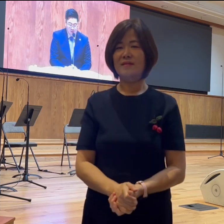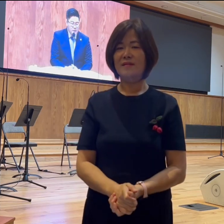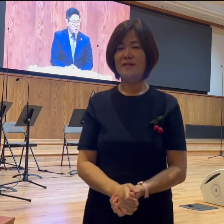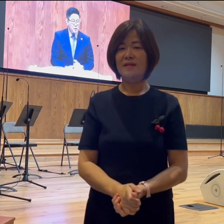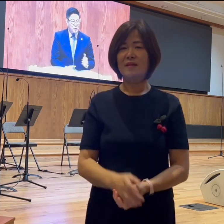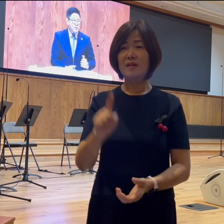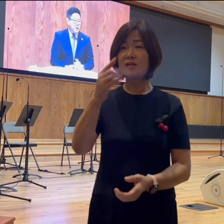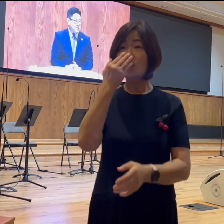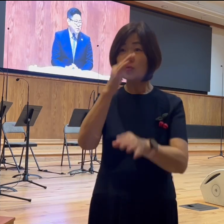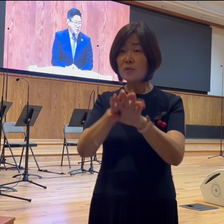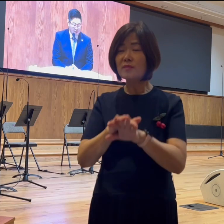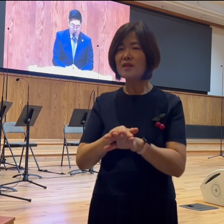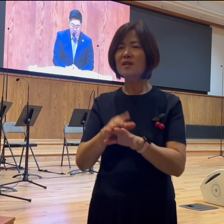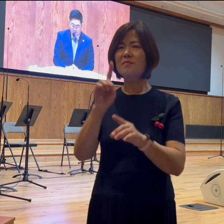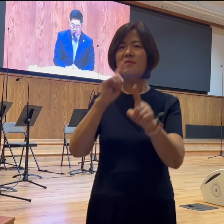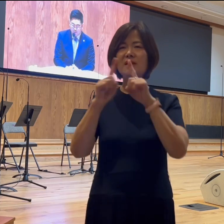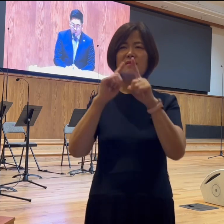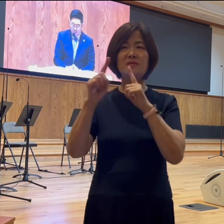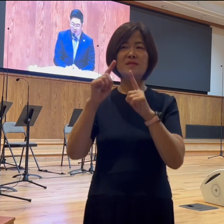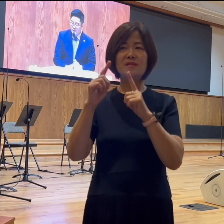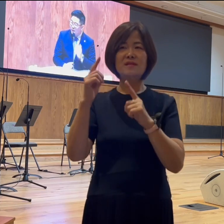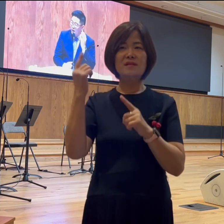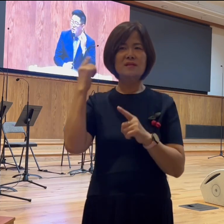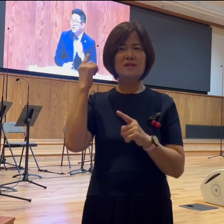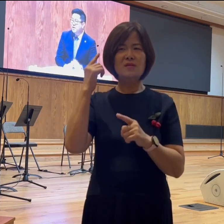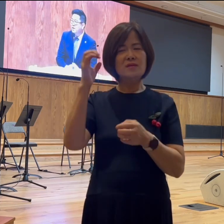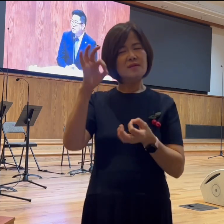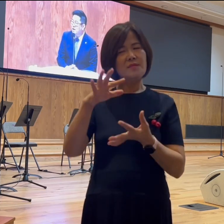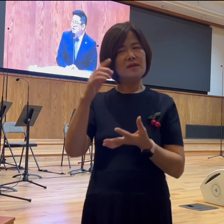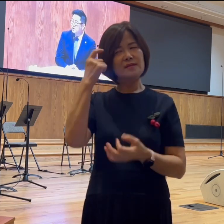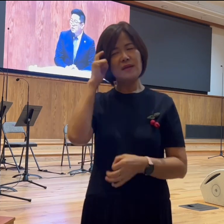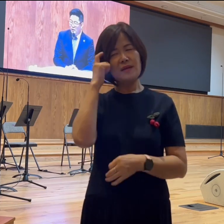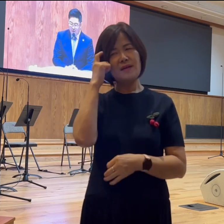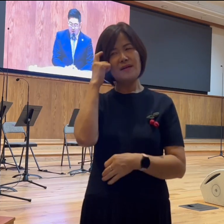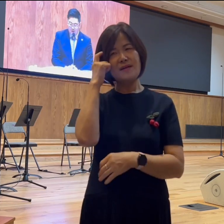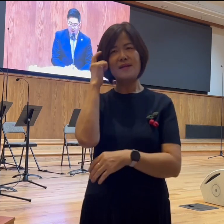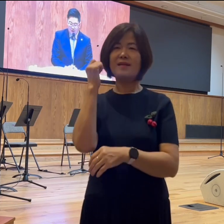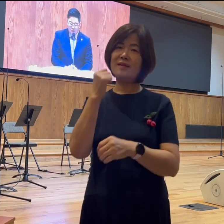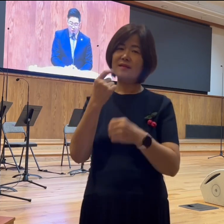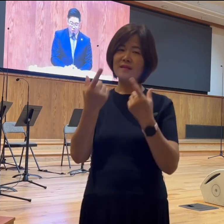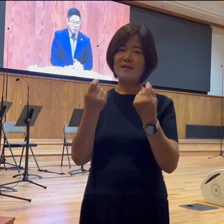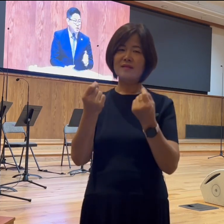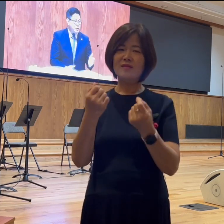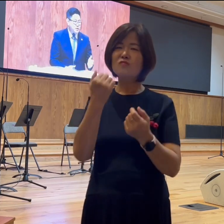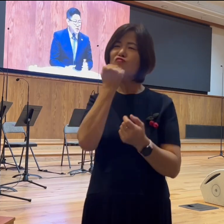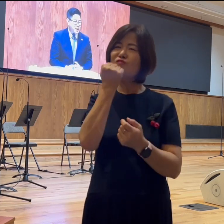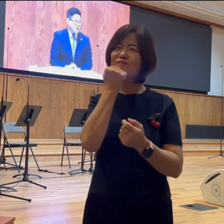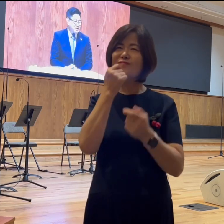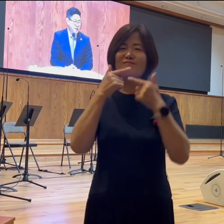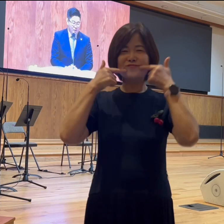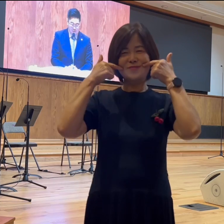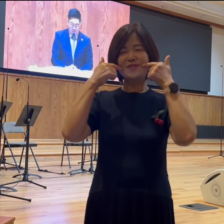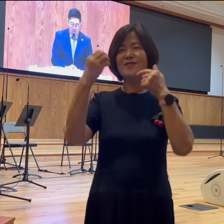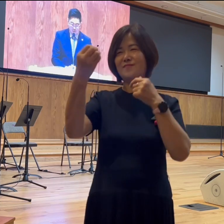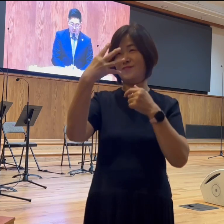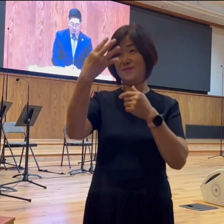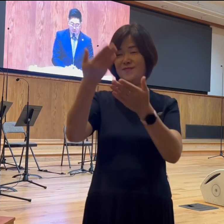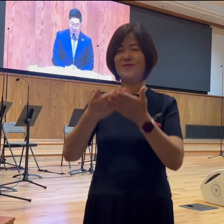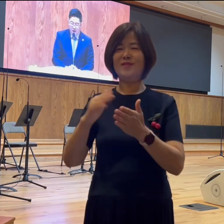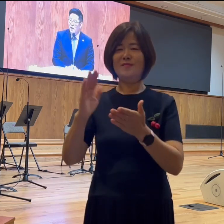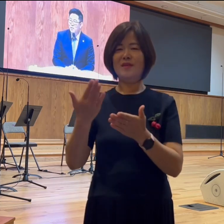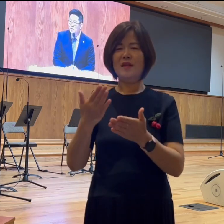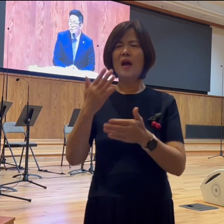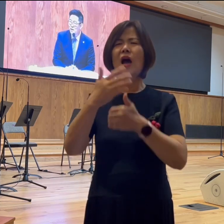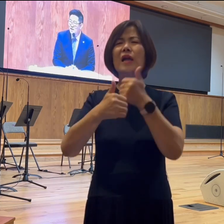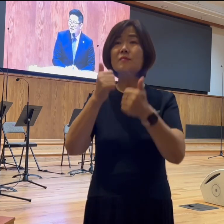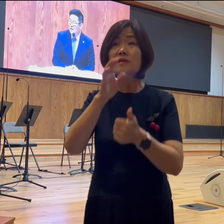근데 이 성도님이 그 말씀을 들으시고 잠깐 이렇게 생각을 하시는 것 같더니 웃으시면서 제게 그러세요.